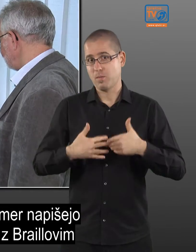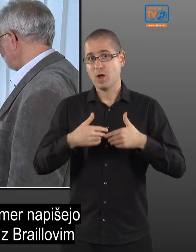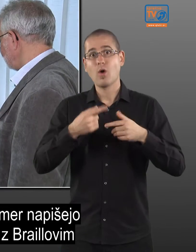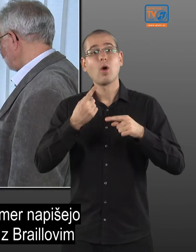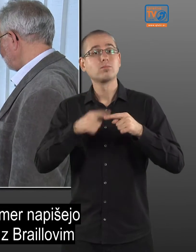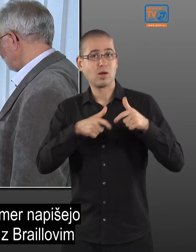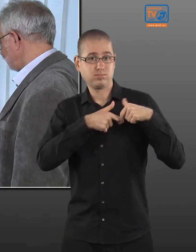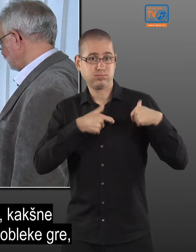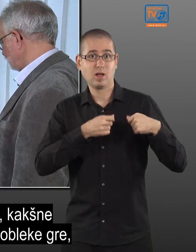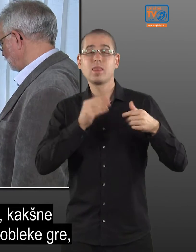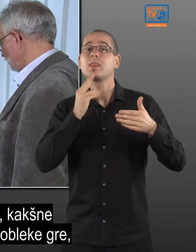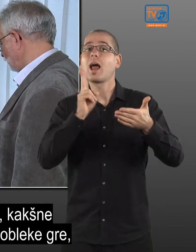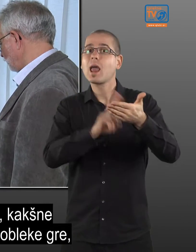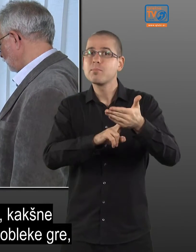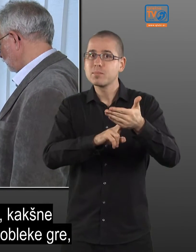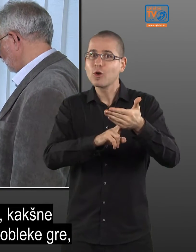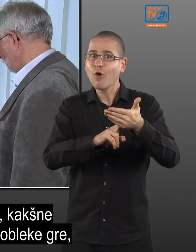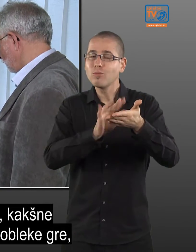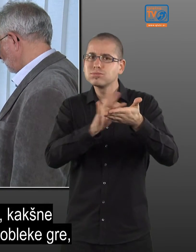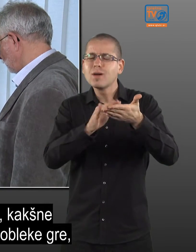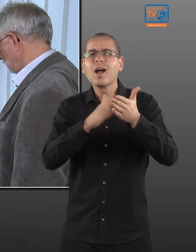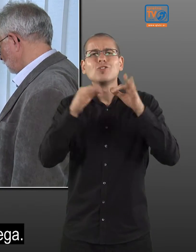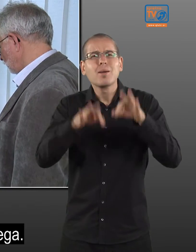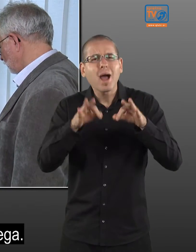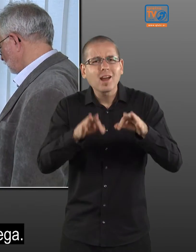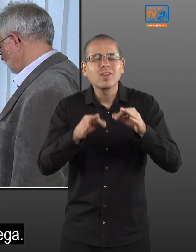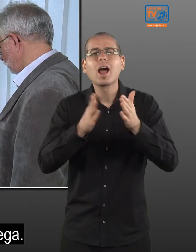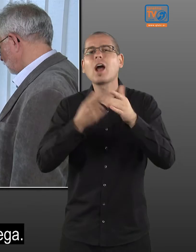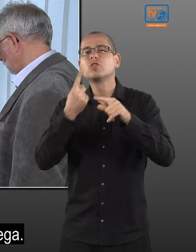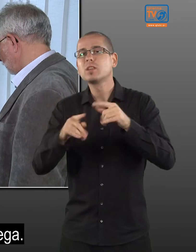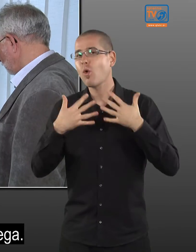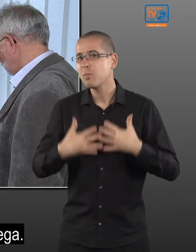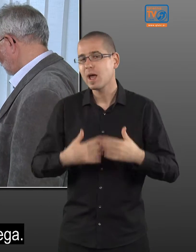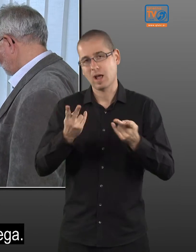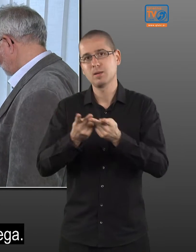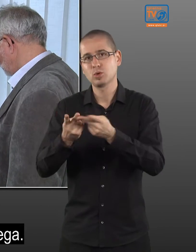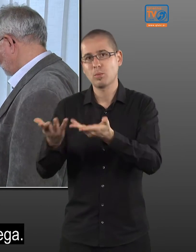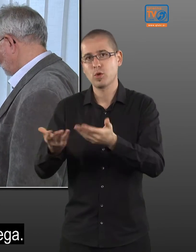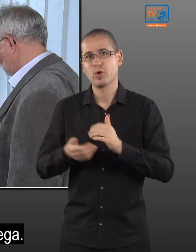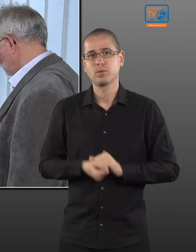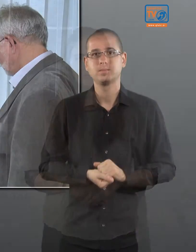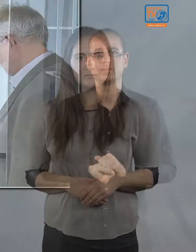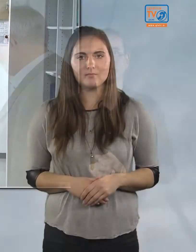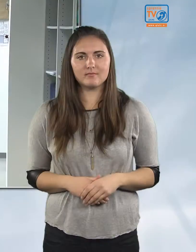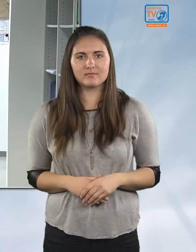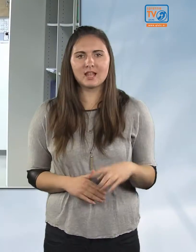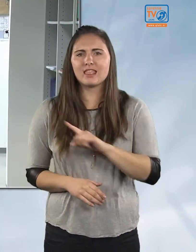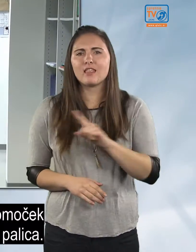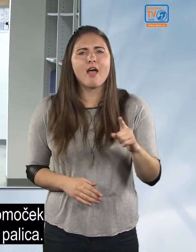nalepijo listek z bravim napisom, kakšne barve ali pa za kjer del obleke gre ali pa kaj podobnega.